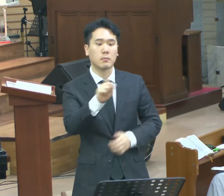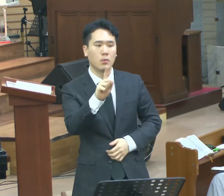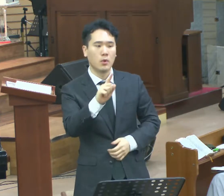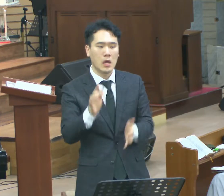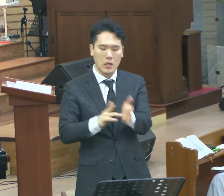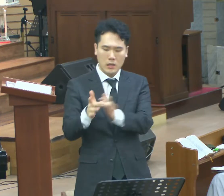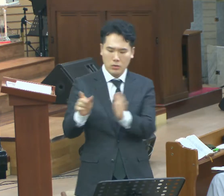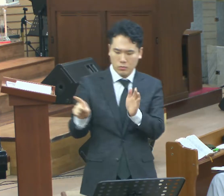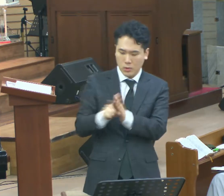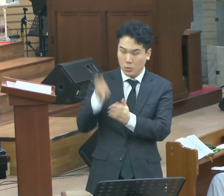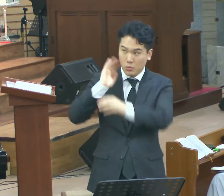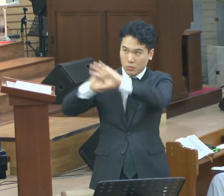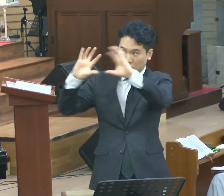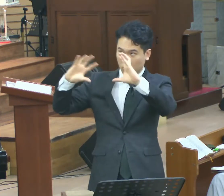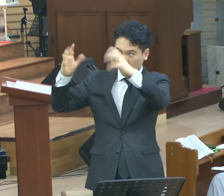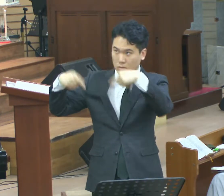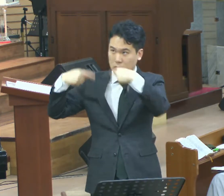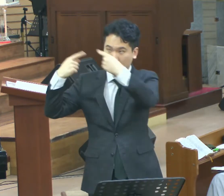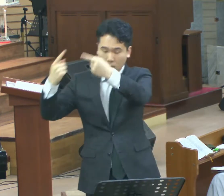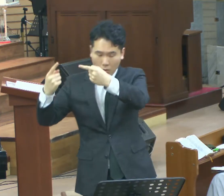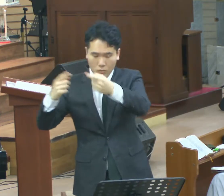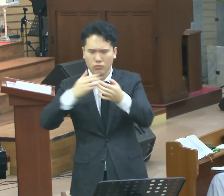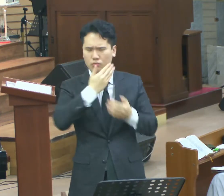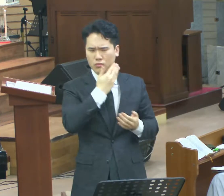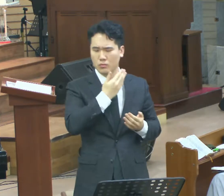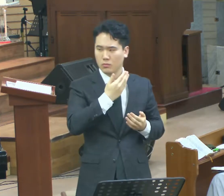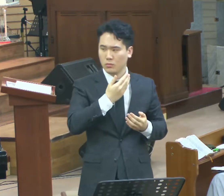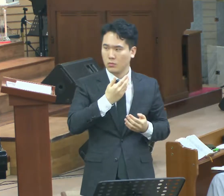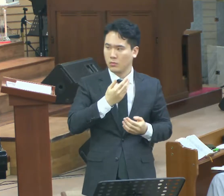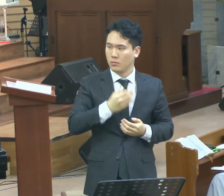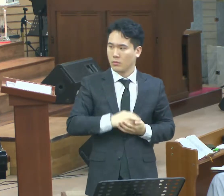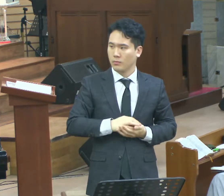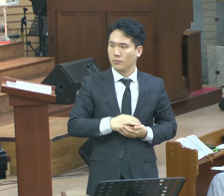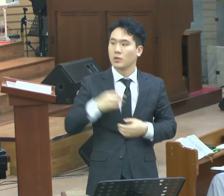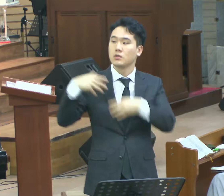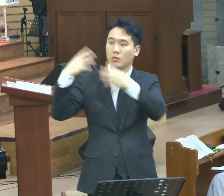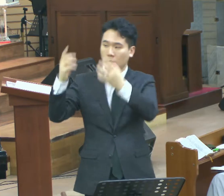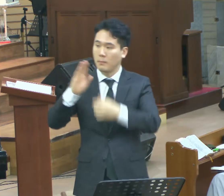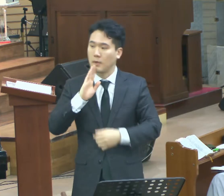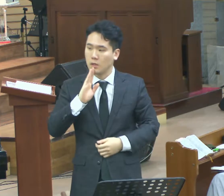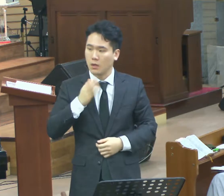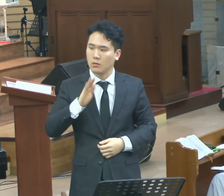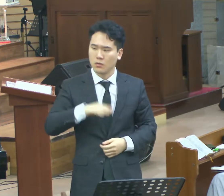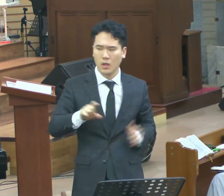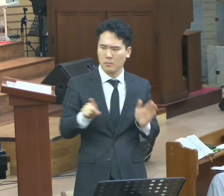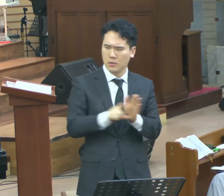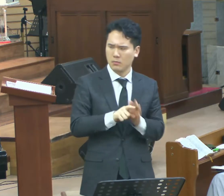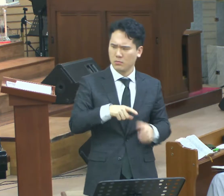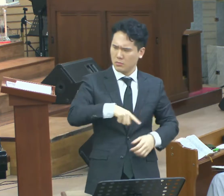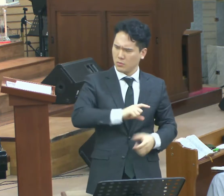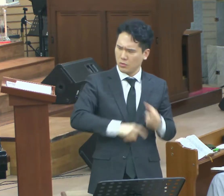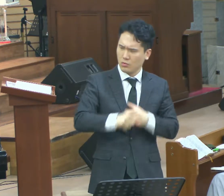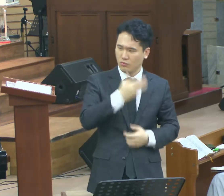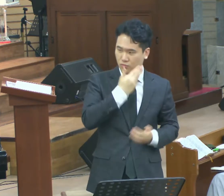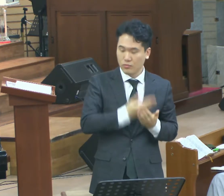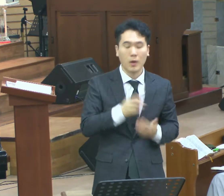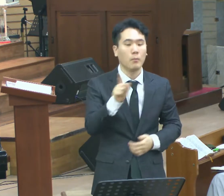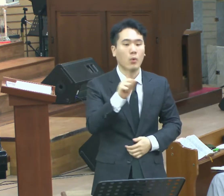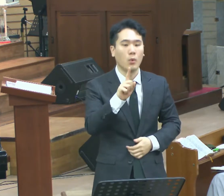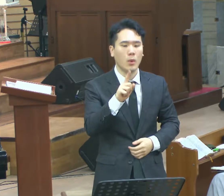전부는 아니에요. 여기서 믿음은 뭐냐 하면 방걸음 빠르게 올라가는 거예요. 이게